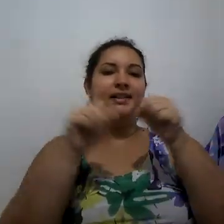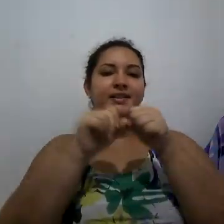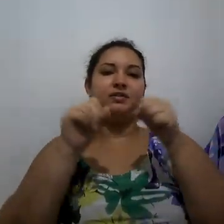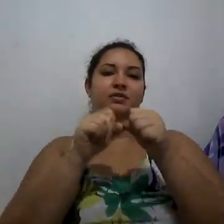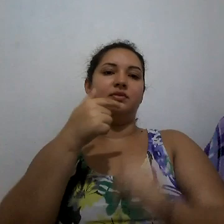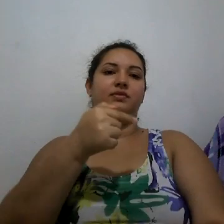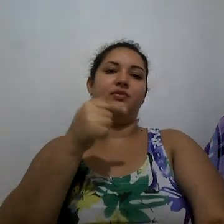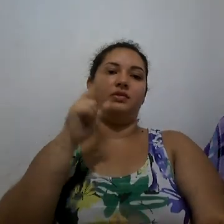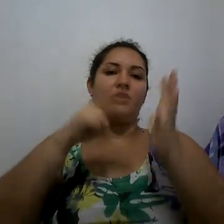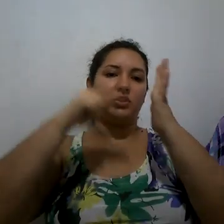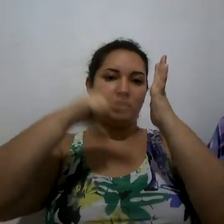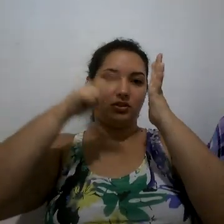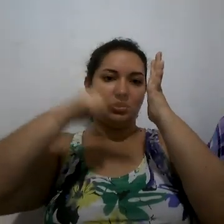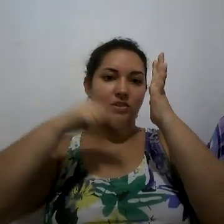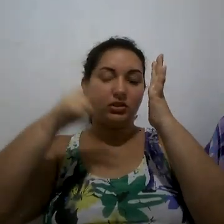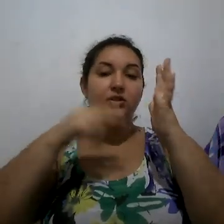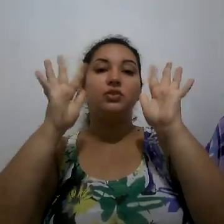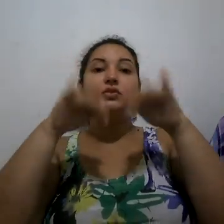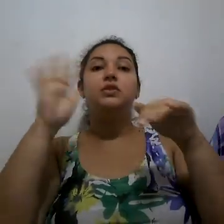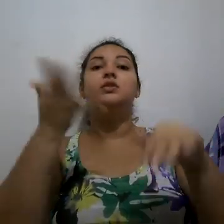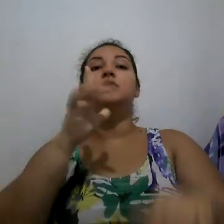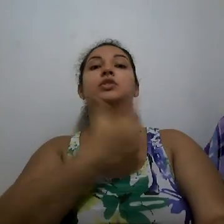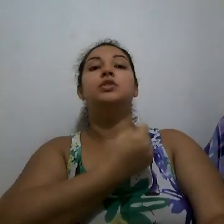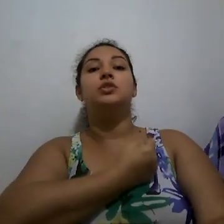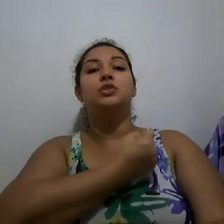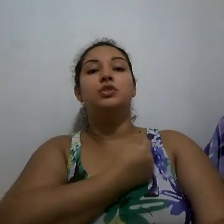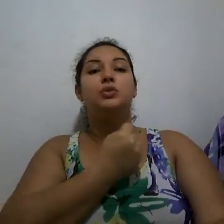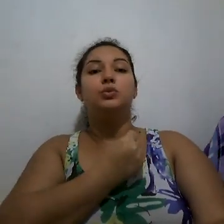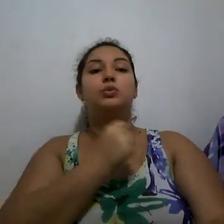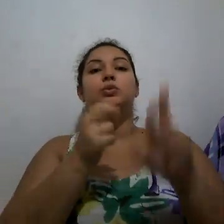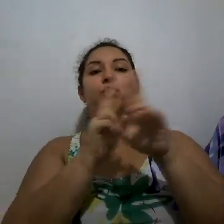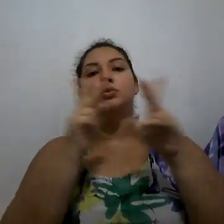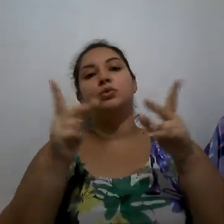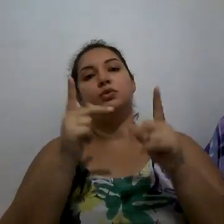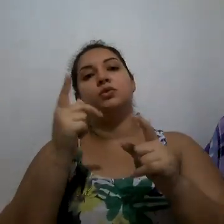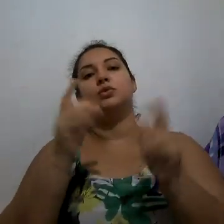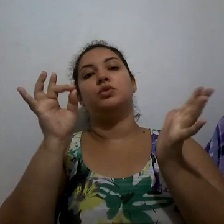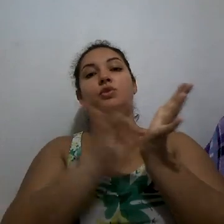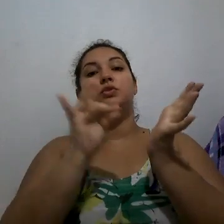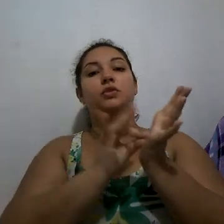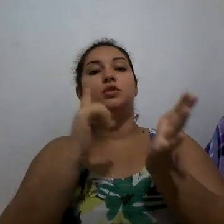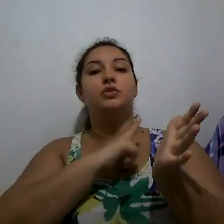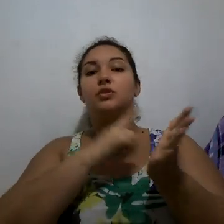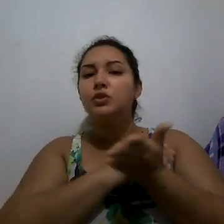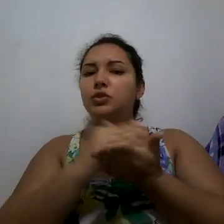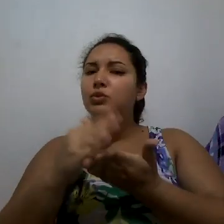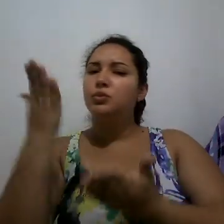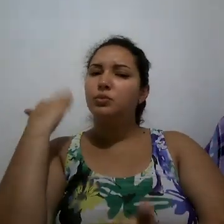fim, você já tem um valor muito diferente do que de fato você tinha no início, porque você foi arredondando